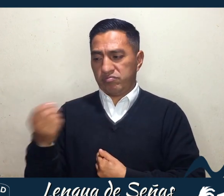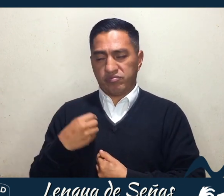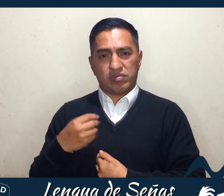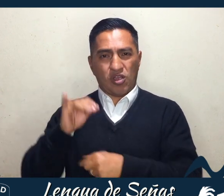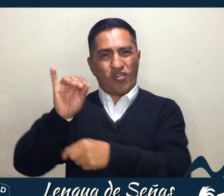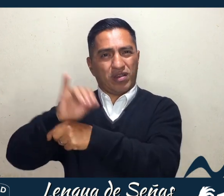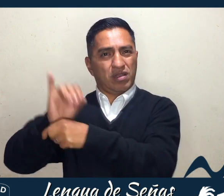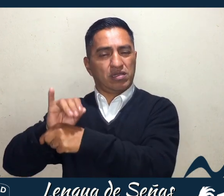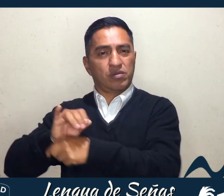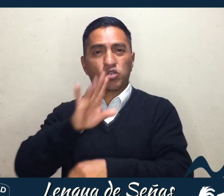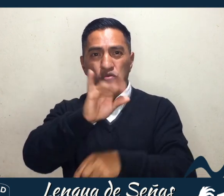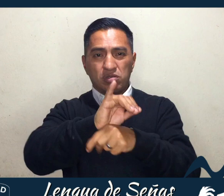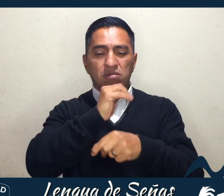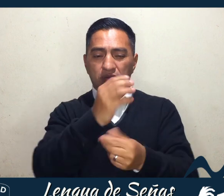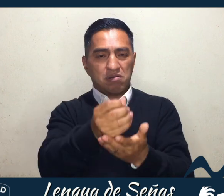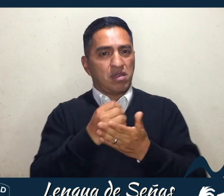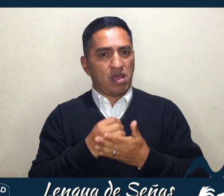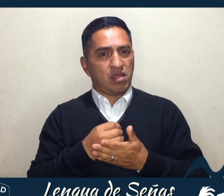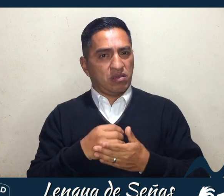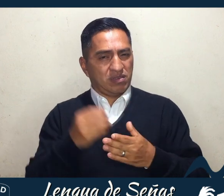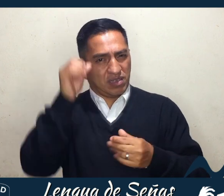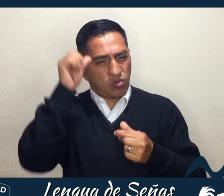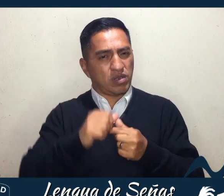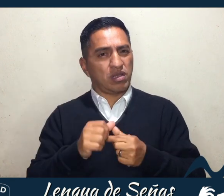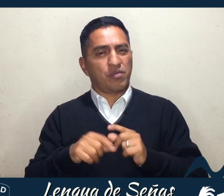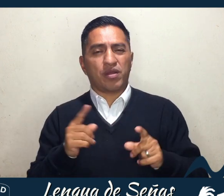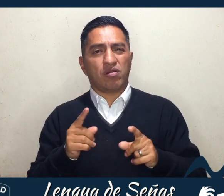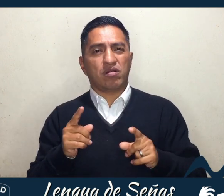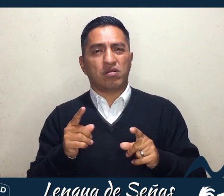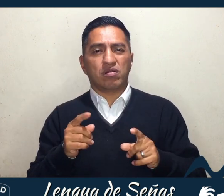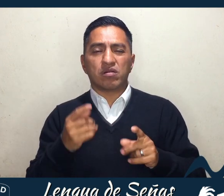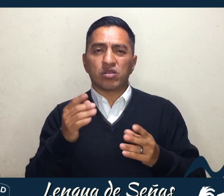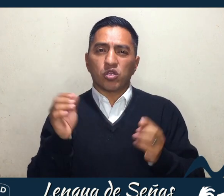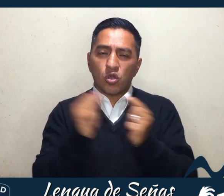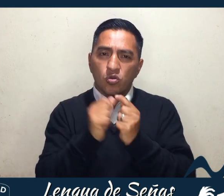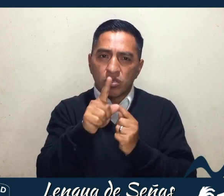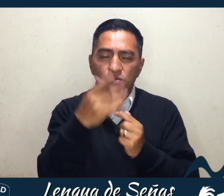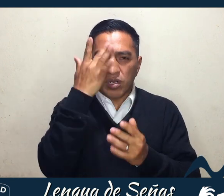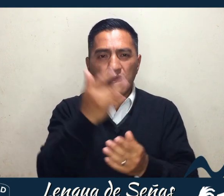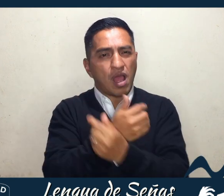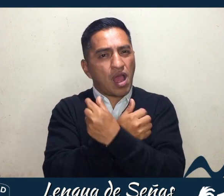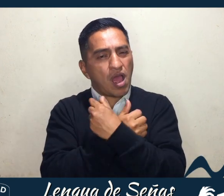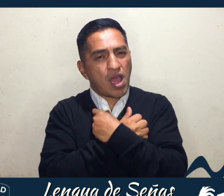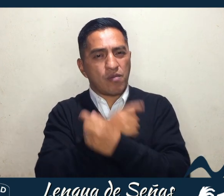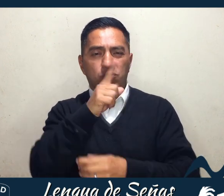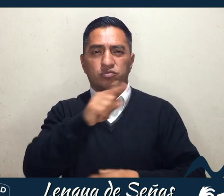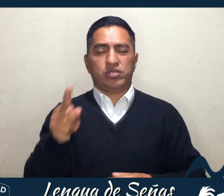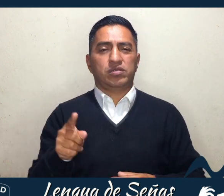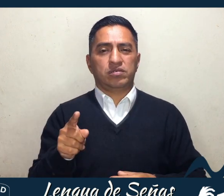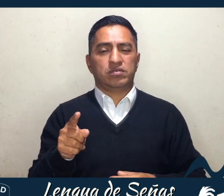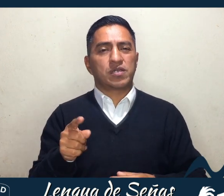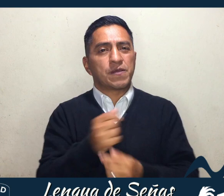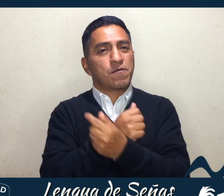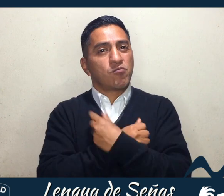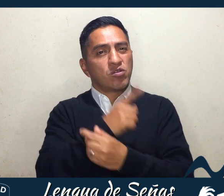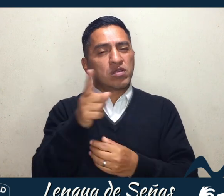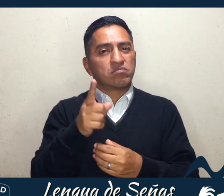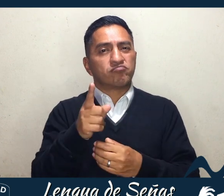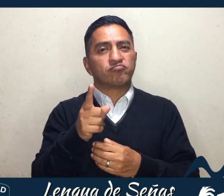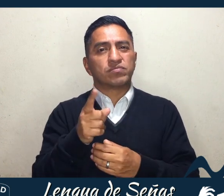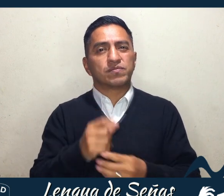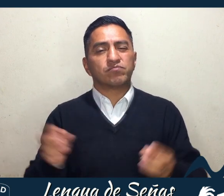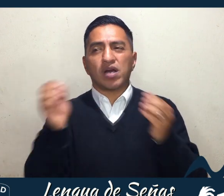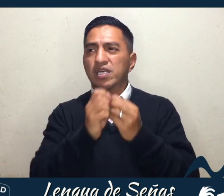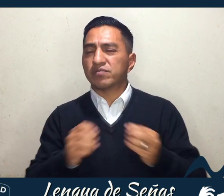me era suficiente. Y Pablo le dice, yo estaba en medio de ustedes porque les amo y mi amor hacia ustedes va más allá